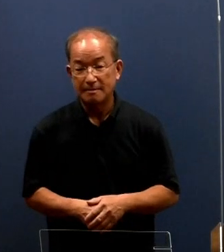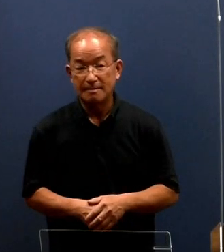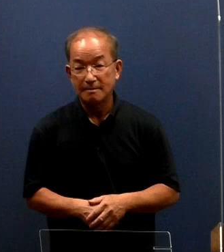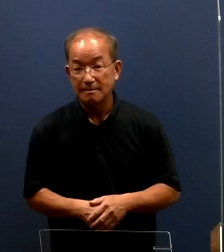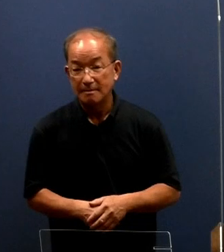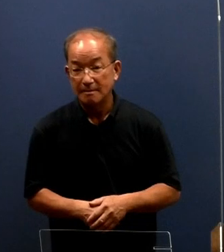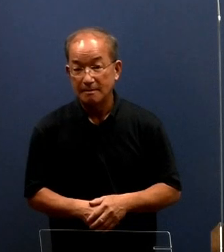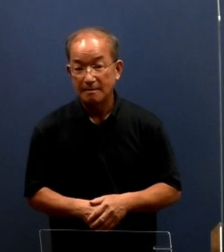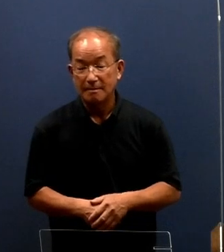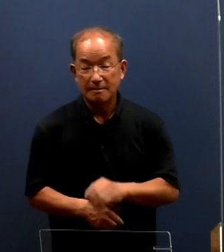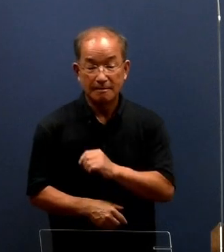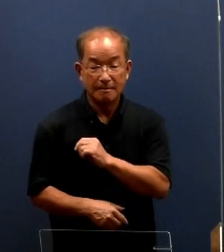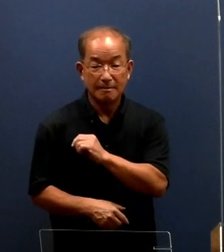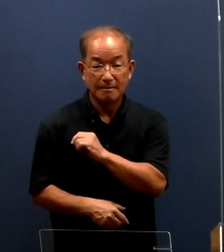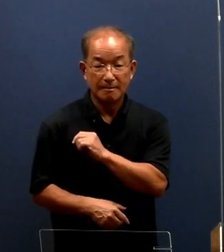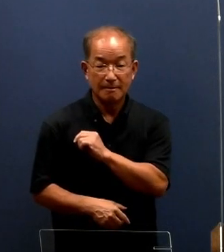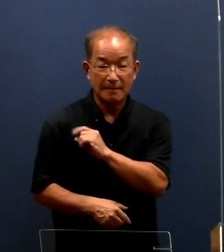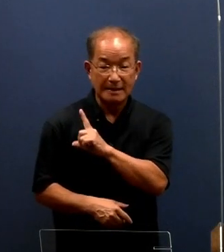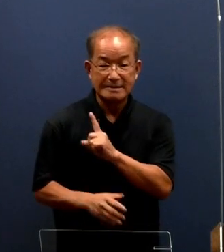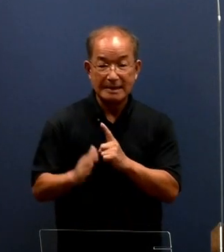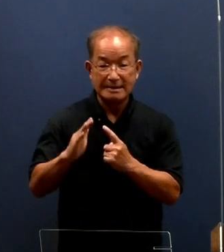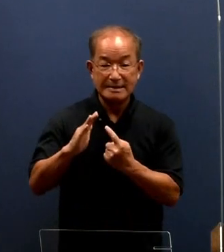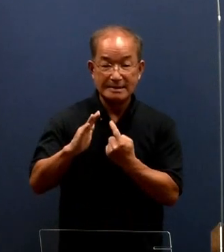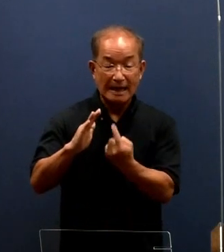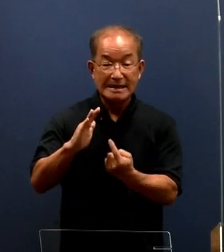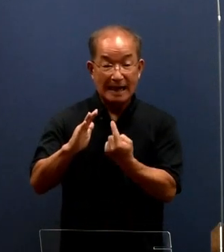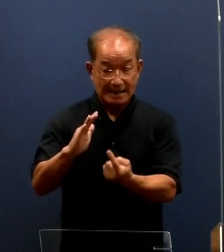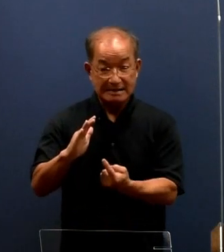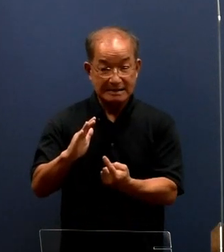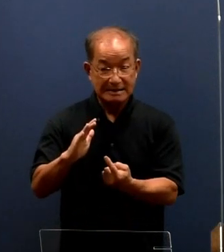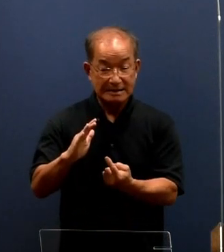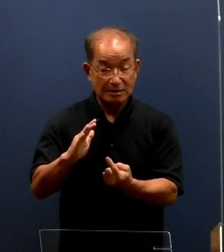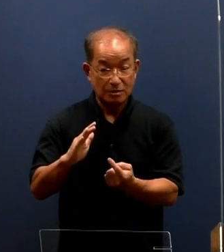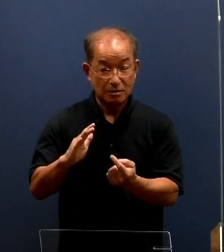ね。発熱外来の逼迫の方は、 いや、